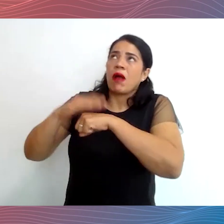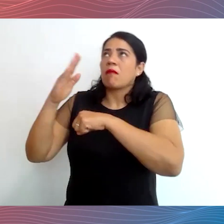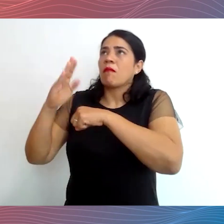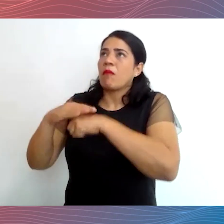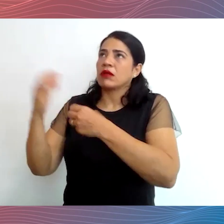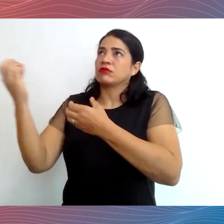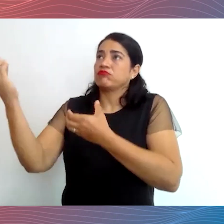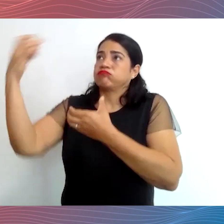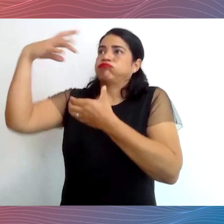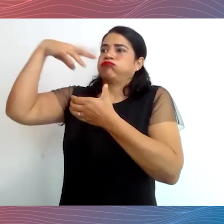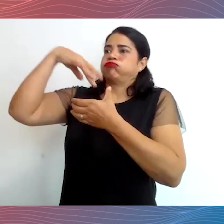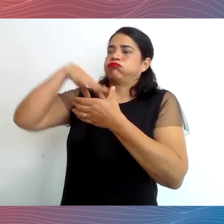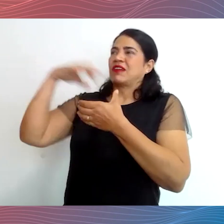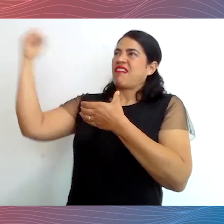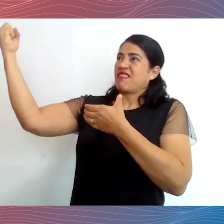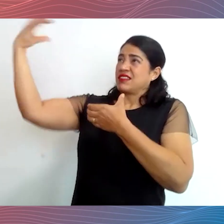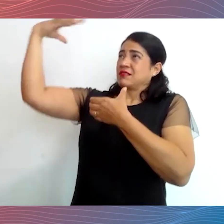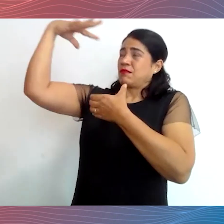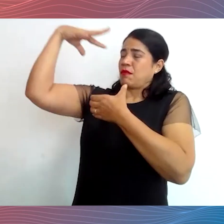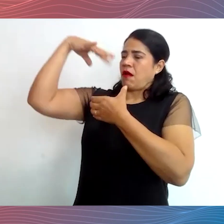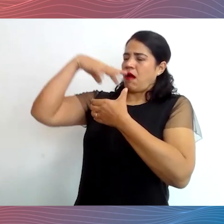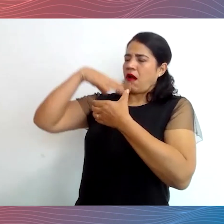ele é o ponto mais baixo,